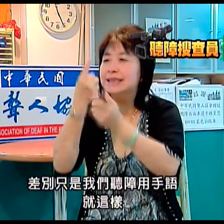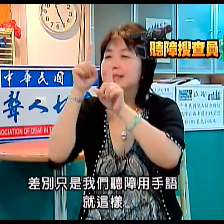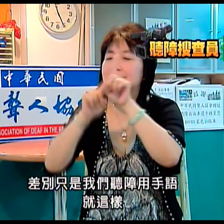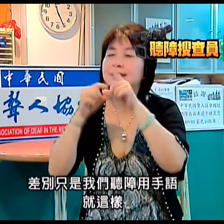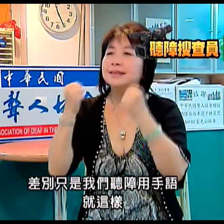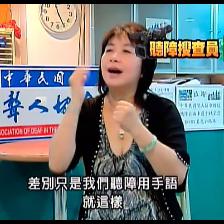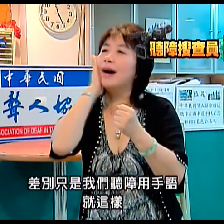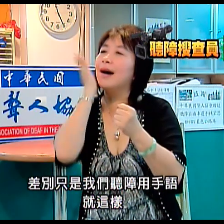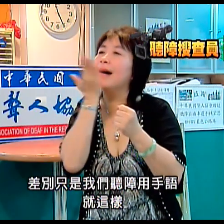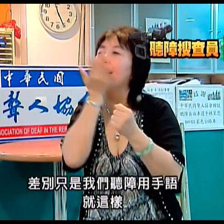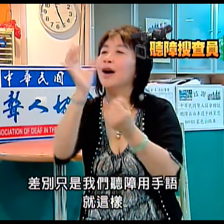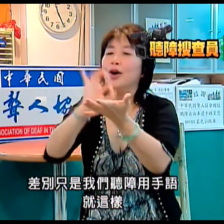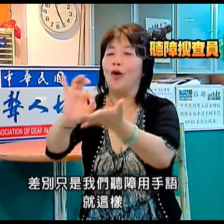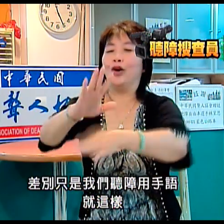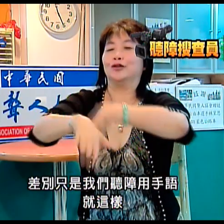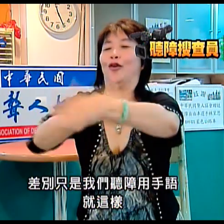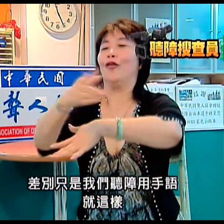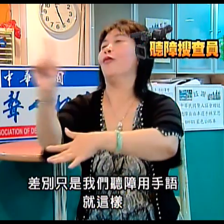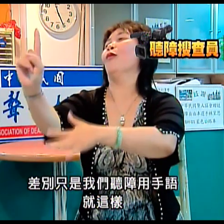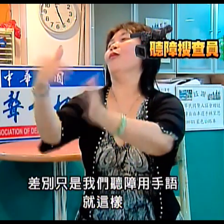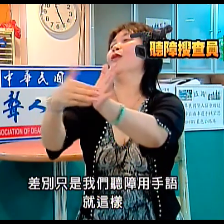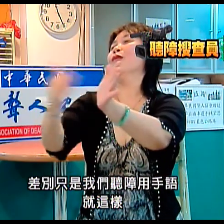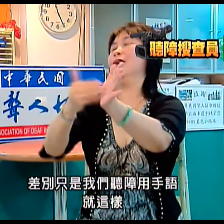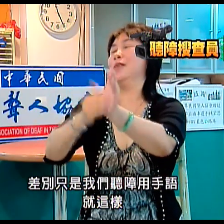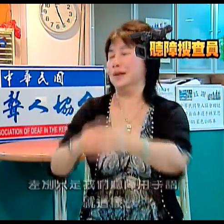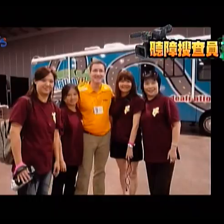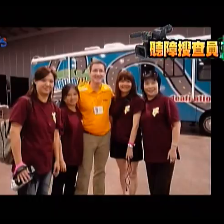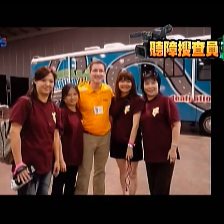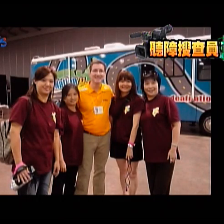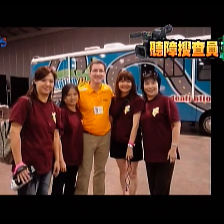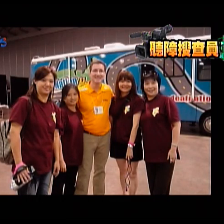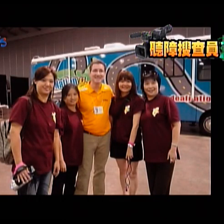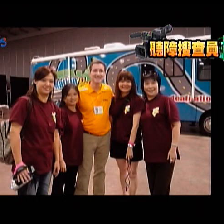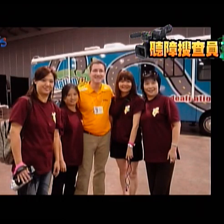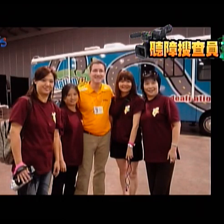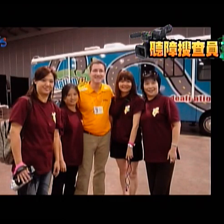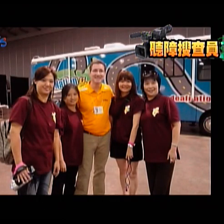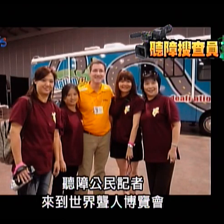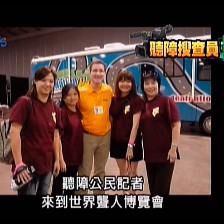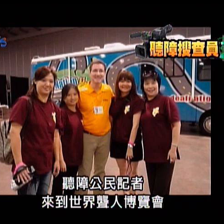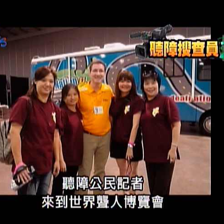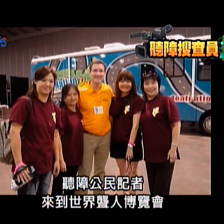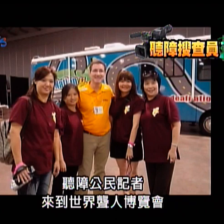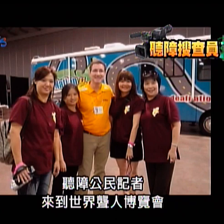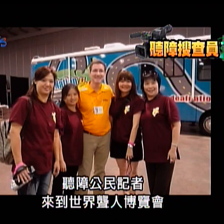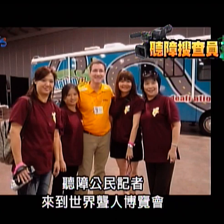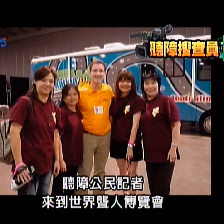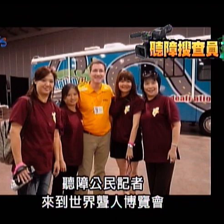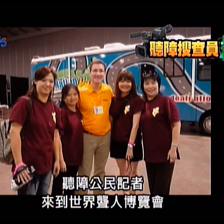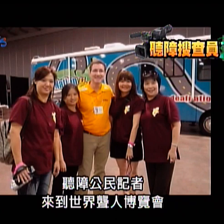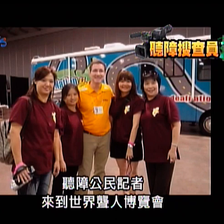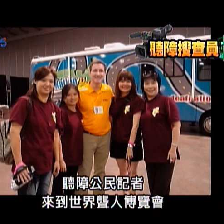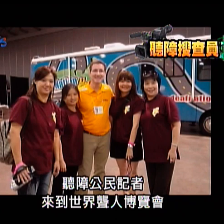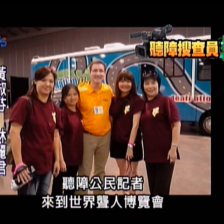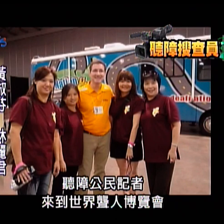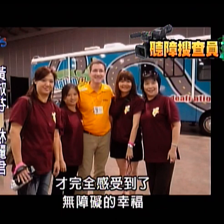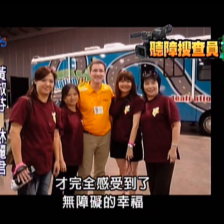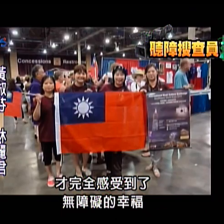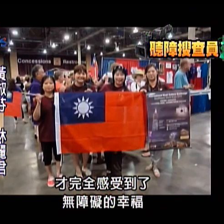只是我们听障用手语，就这样。 听障公民记者来到世界聋人博览会，才完全